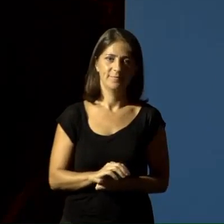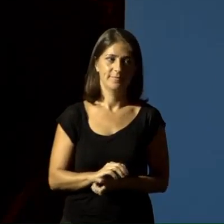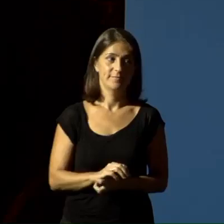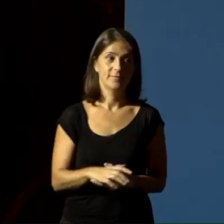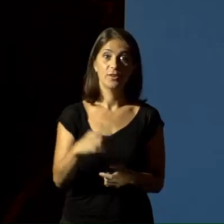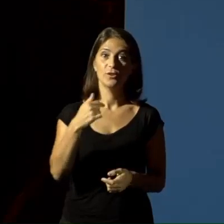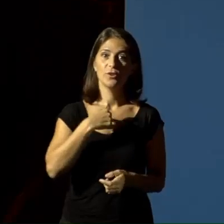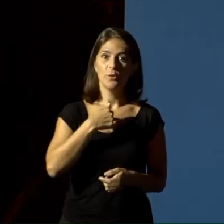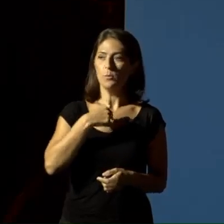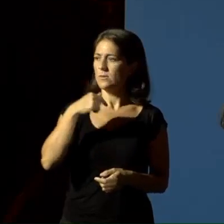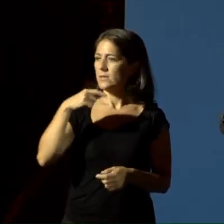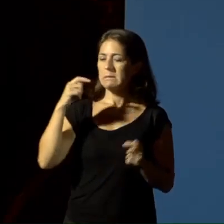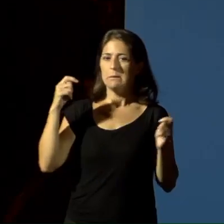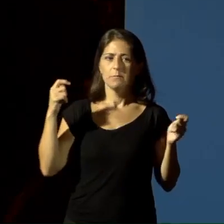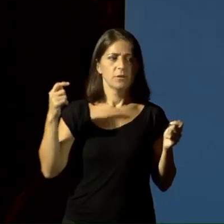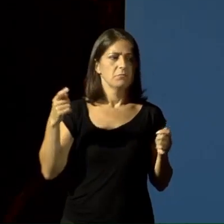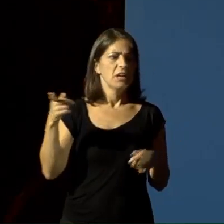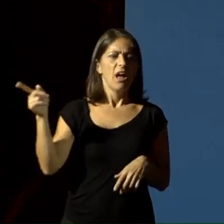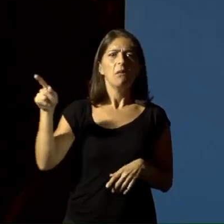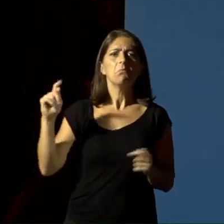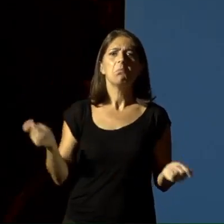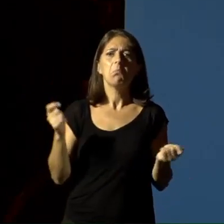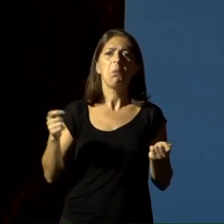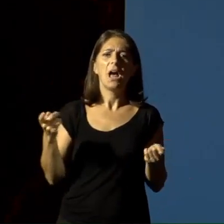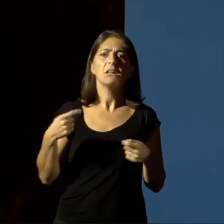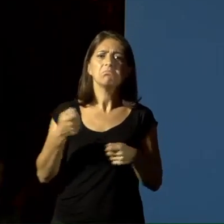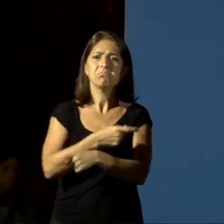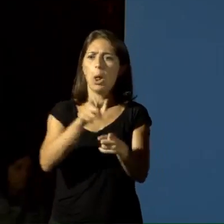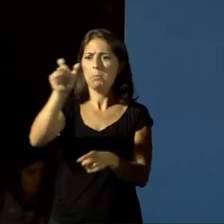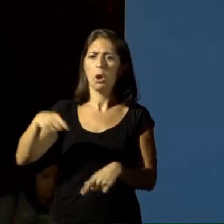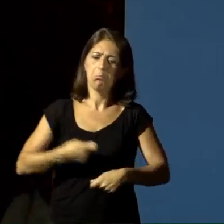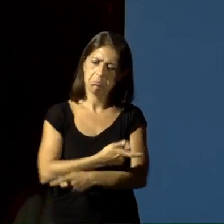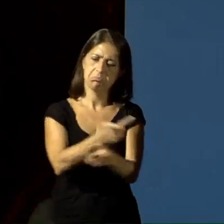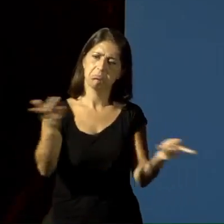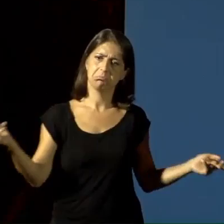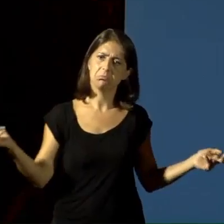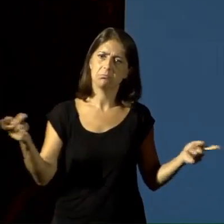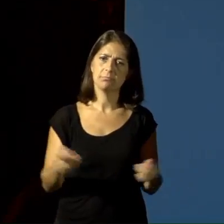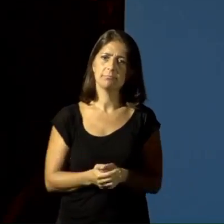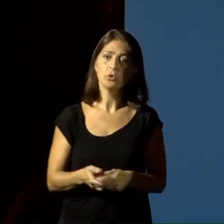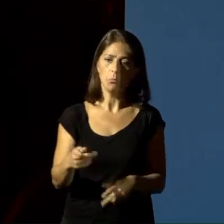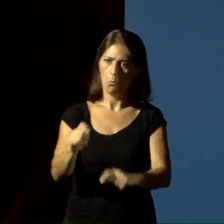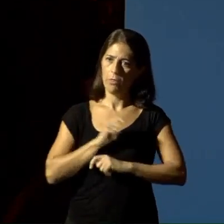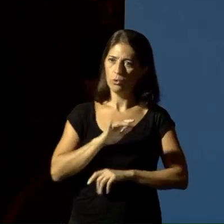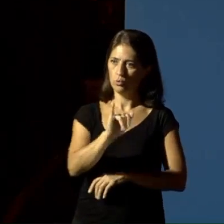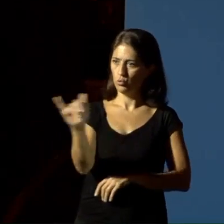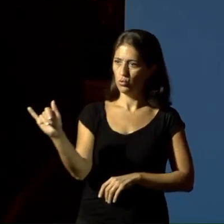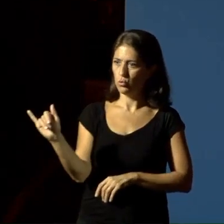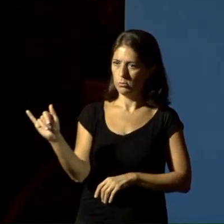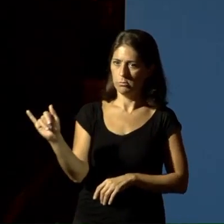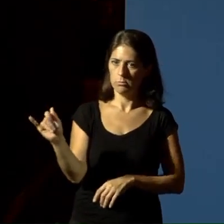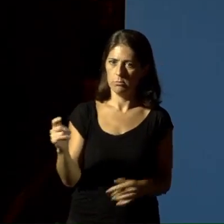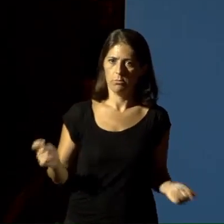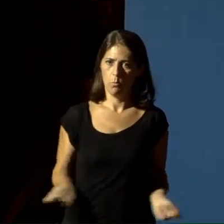estaba repartindo propaganda e me deron propaganda electoral. Sí, deron propaganda